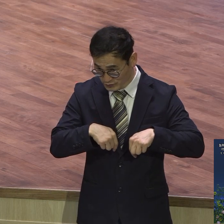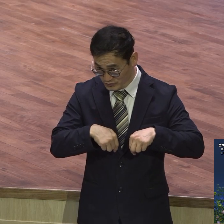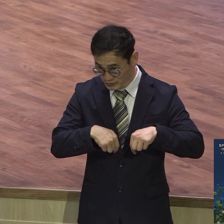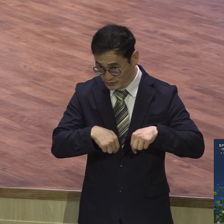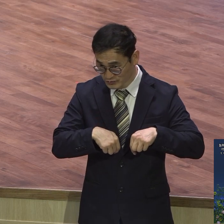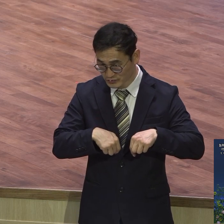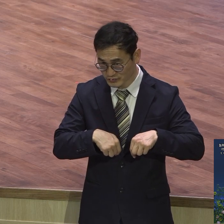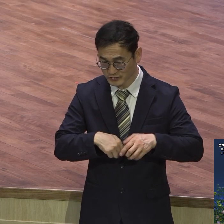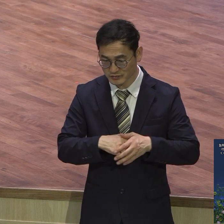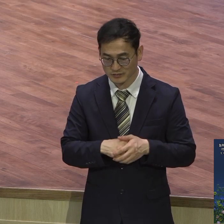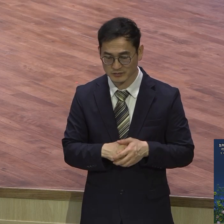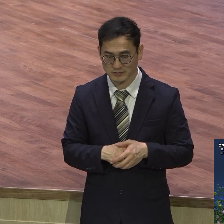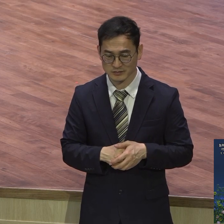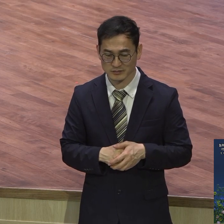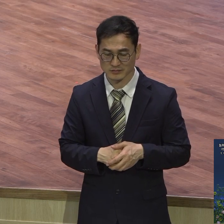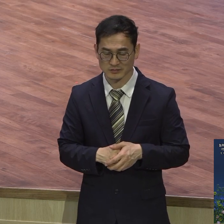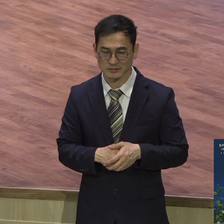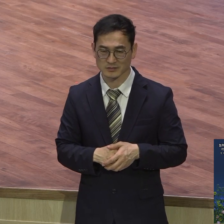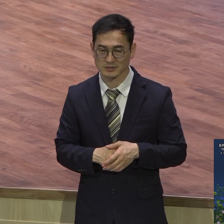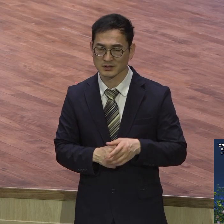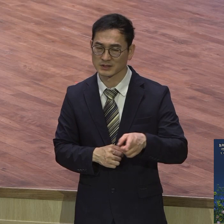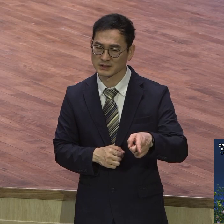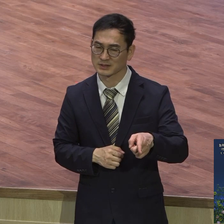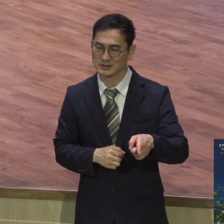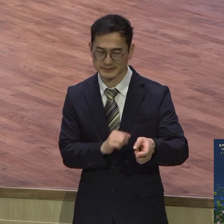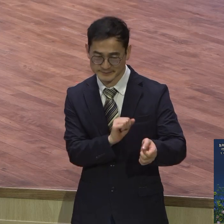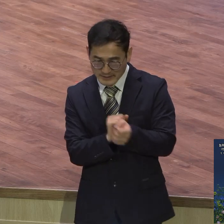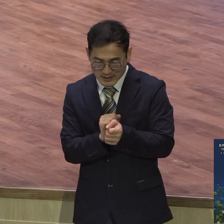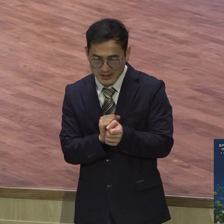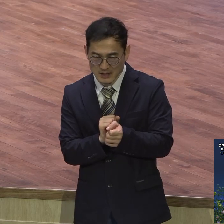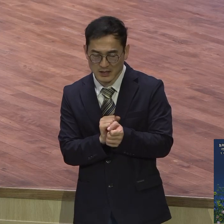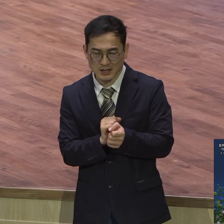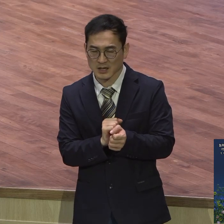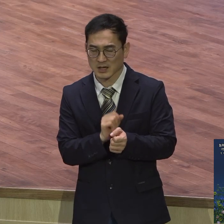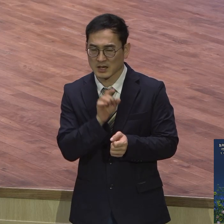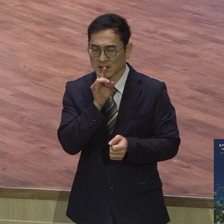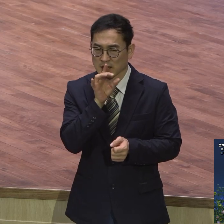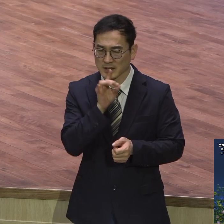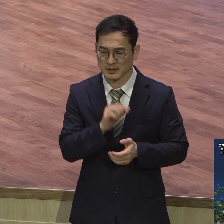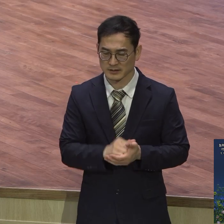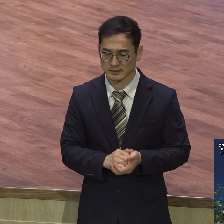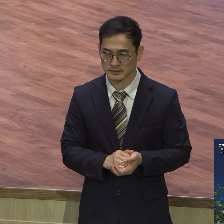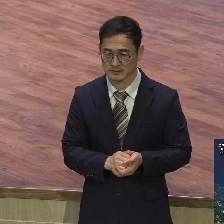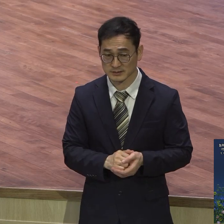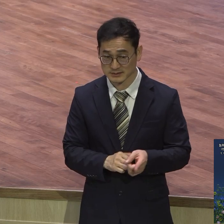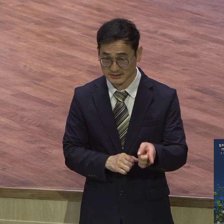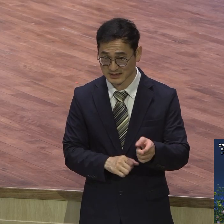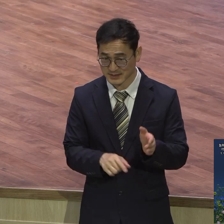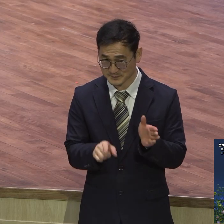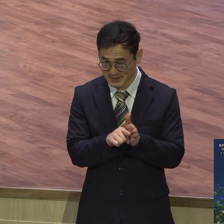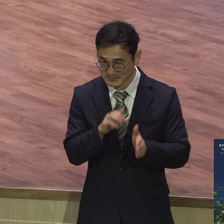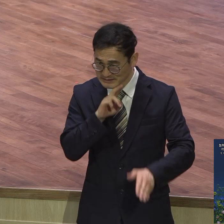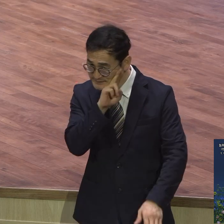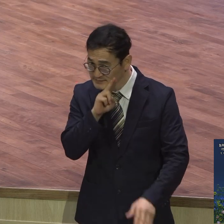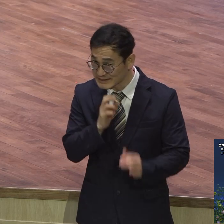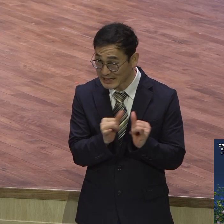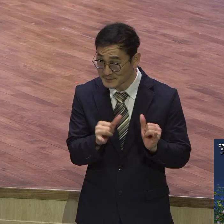신앙사람들 교회에서 불신앙하는 사람치고 제대로 잘 되는 사람 본 적이 한 번도 없어요.